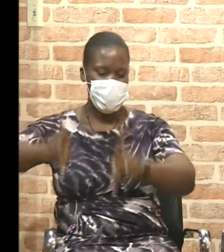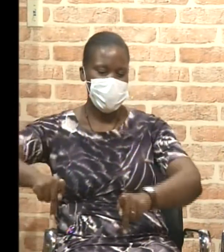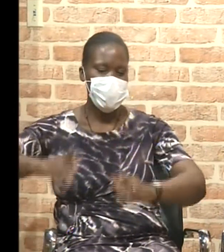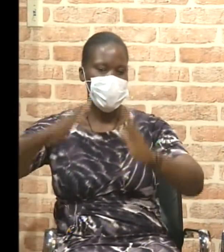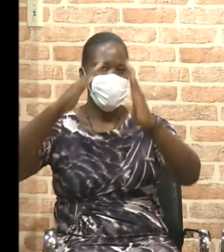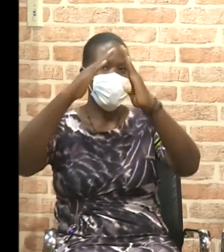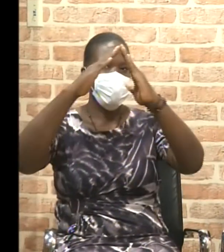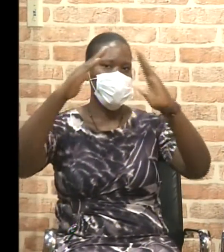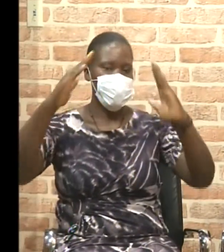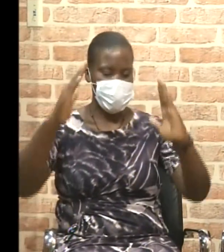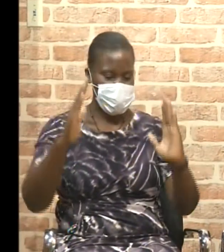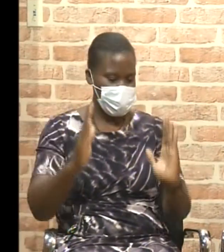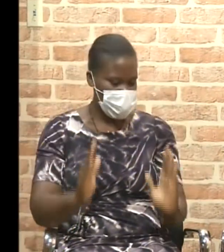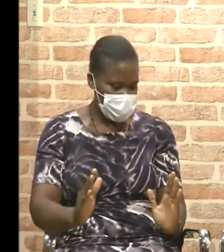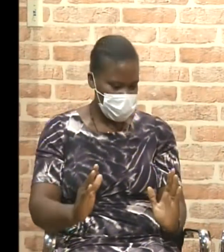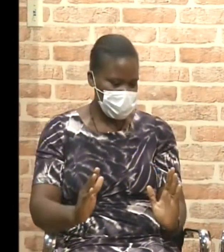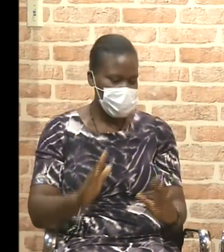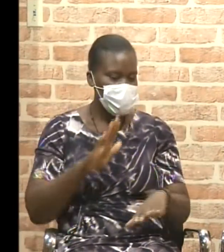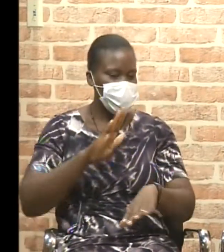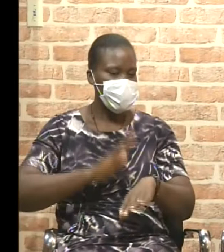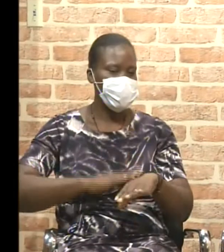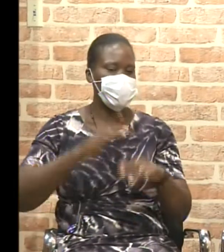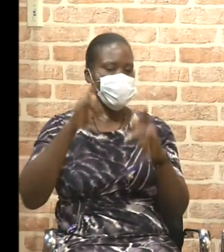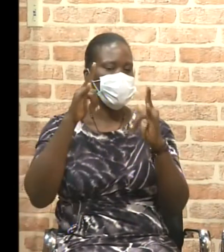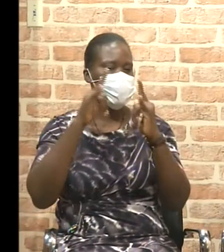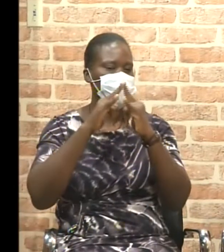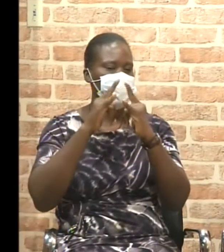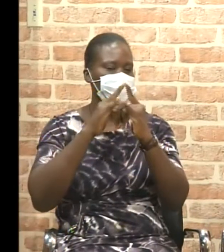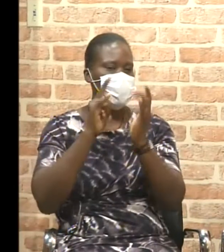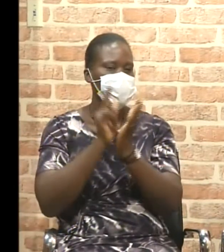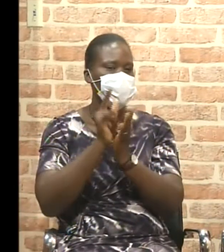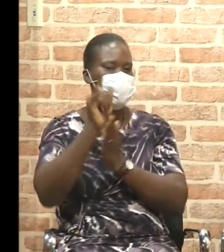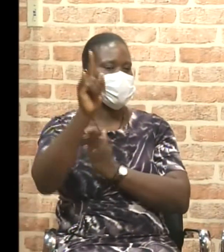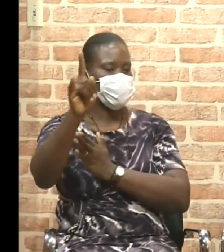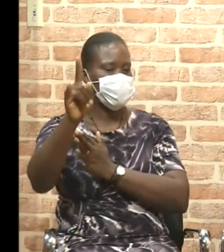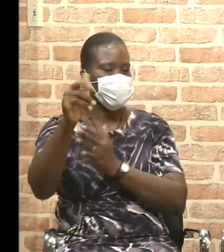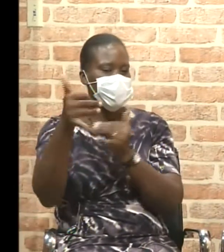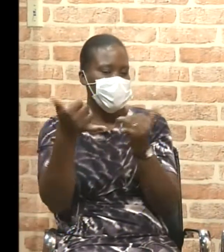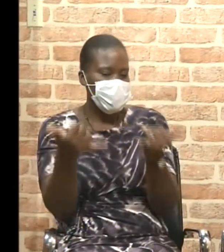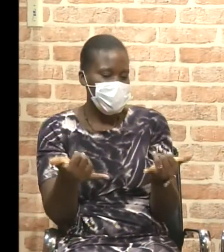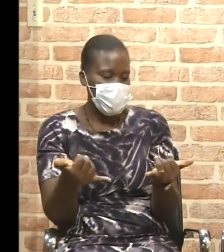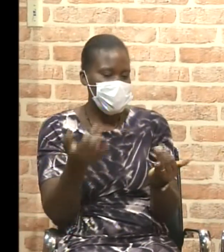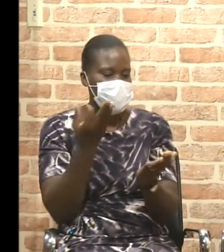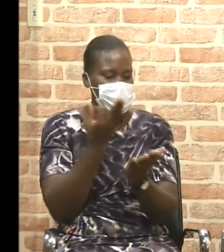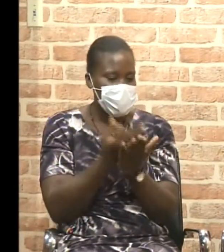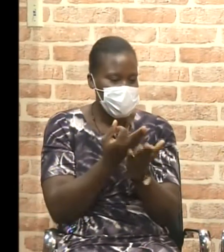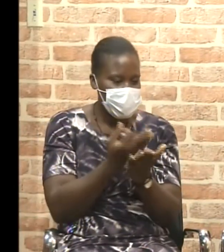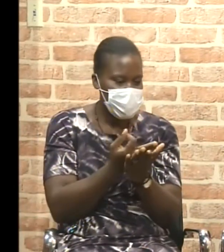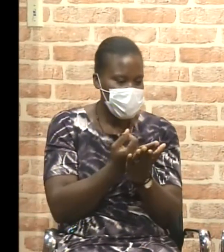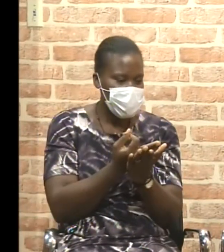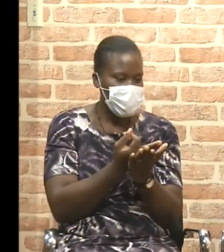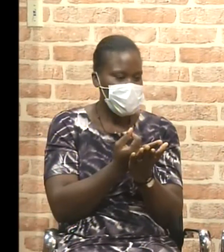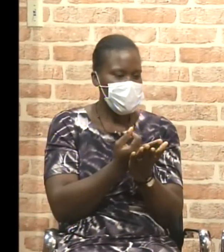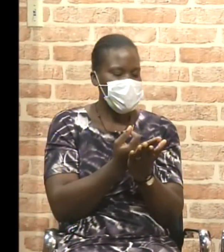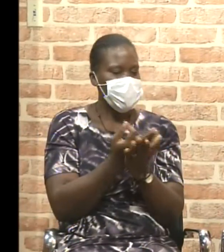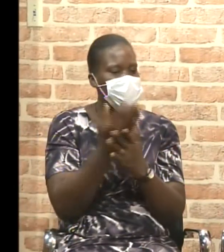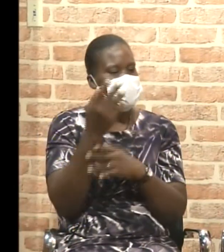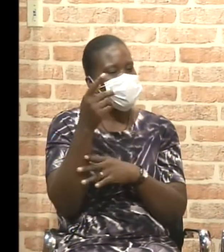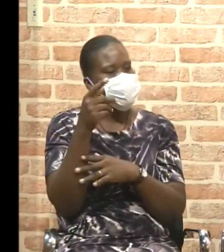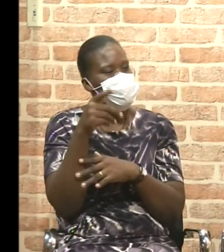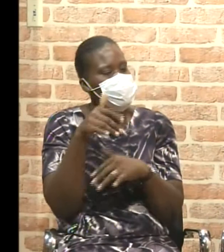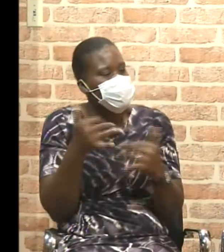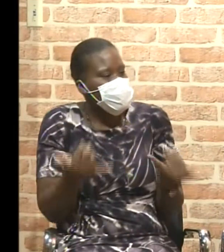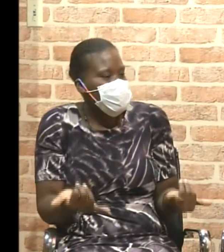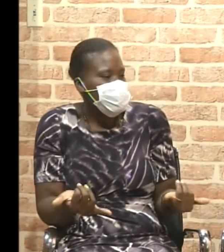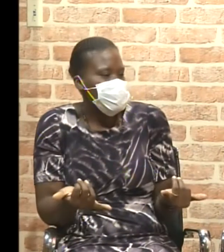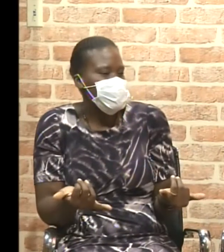BCF pour té relocaliser moun qui sous camp la piste. Mais maintenant nous même connait faut que yo gagne fond pour relocaliser. Et là maintenant,